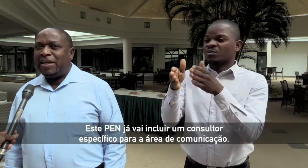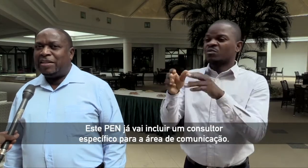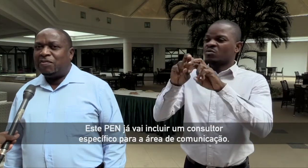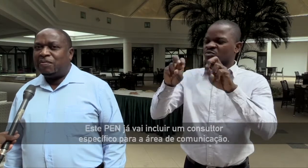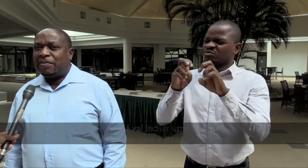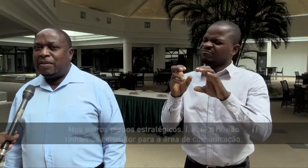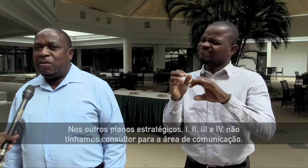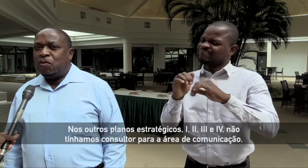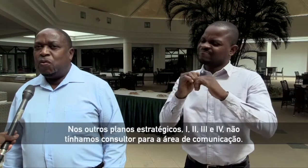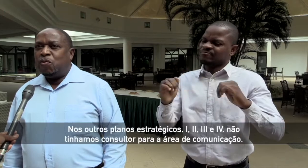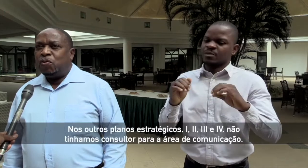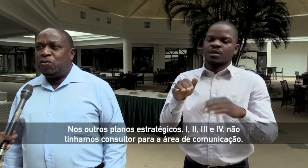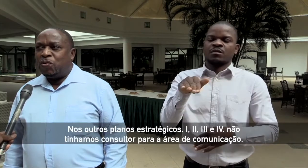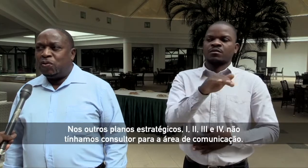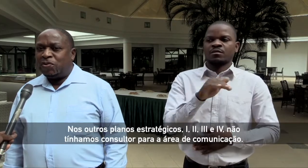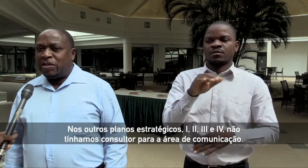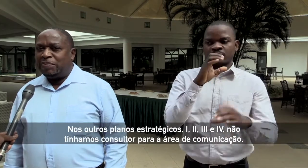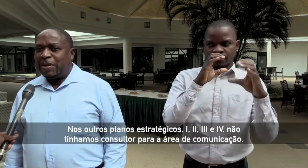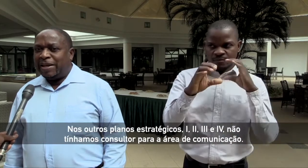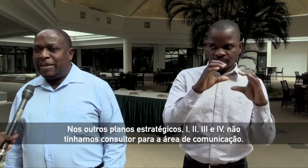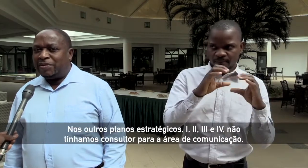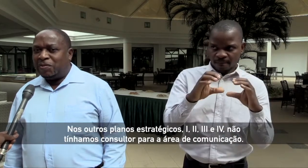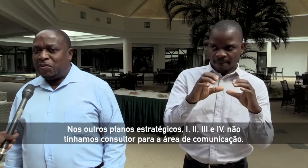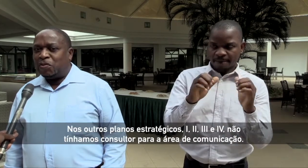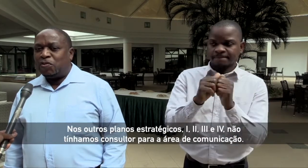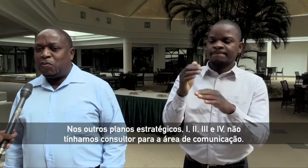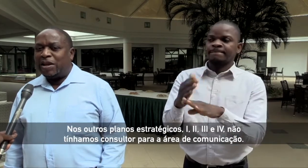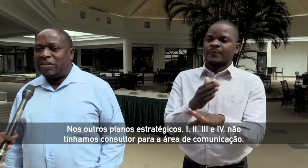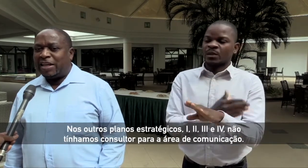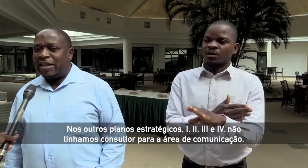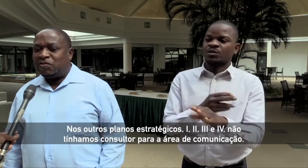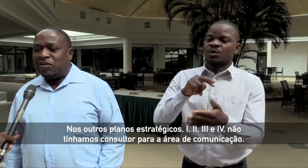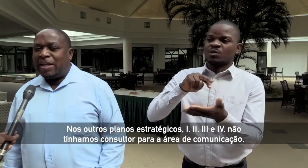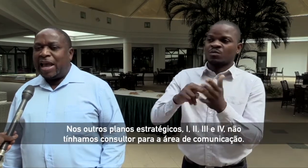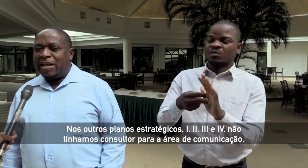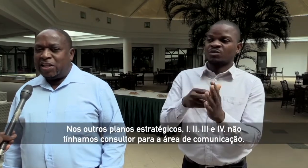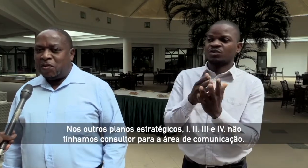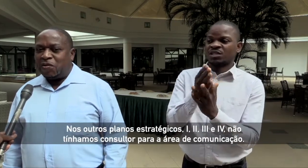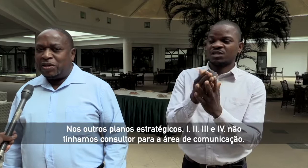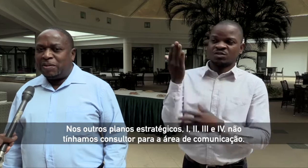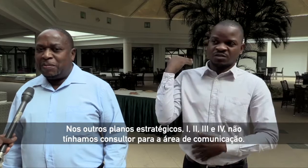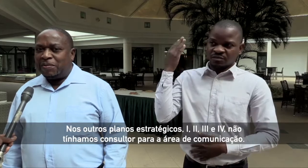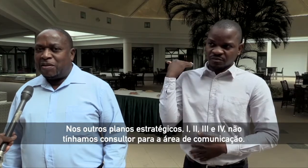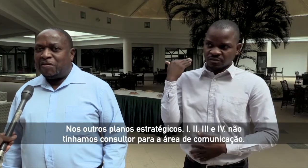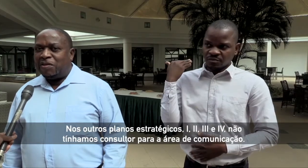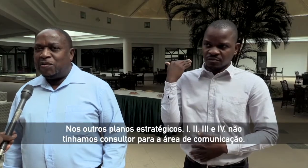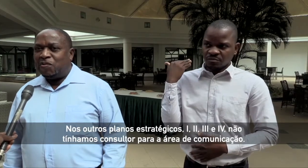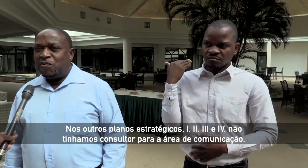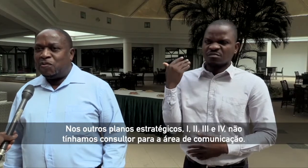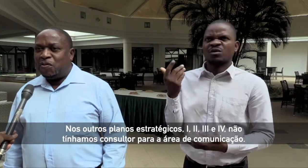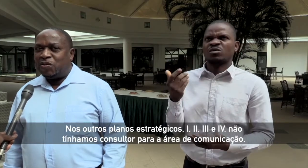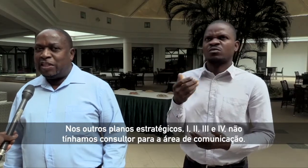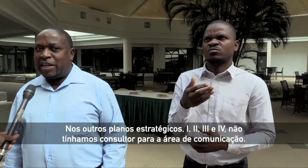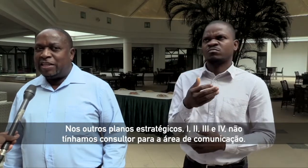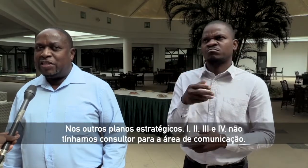área de comunicação. Os outros PNs, os outros planos estratégicos anteriores, portanto falo de